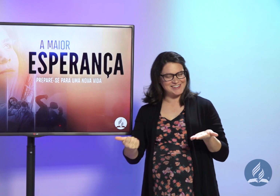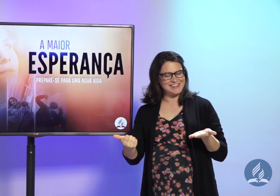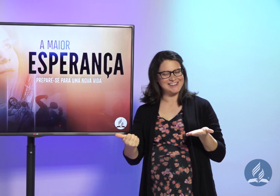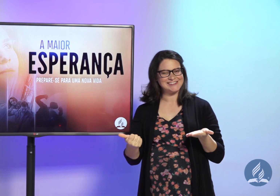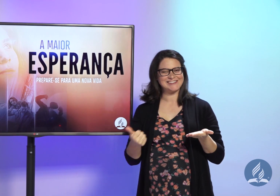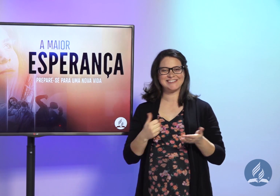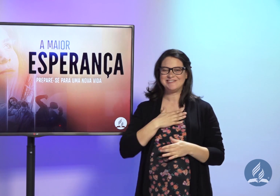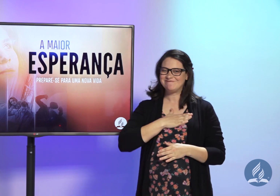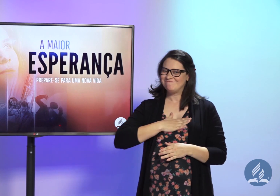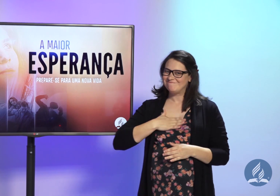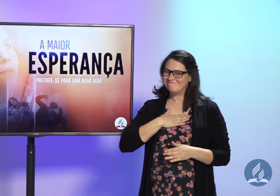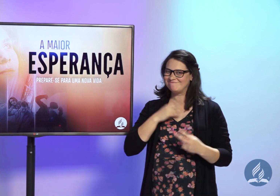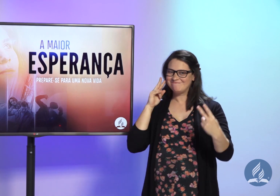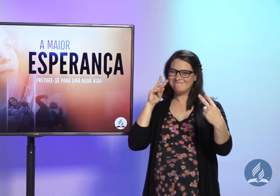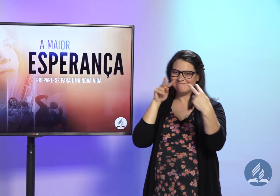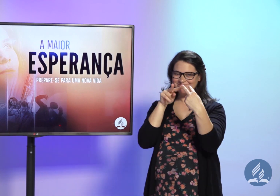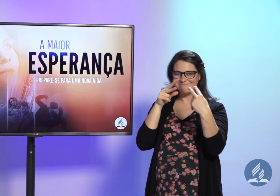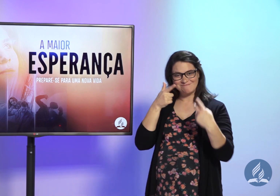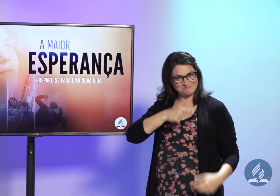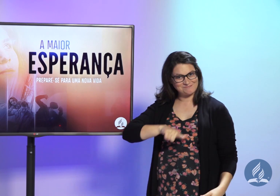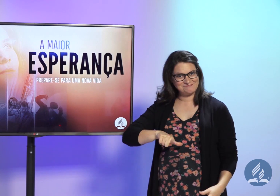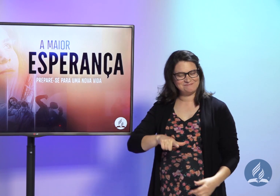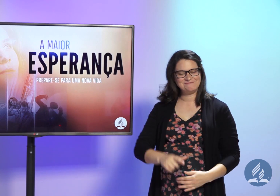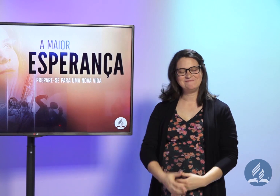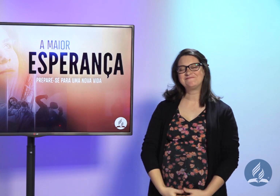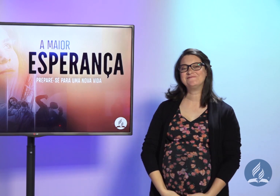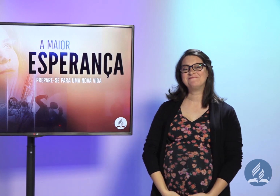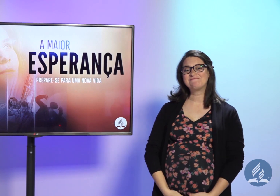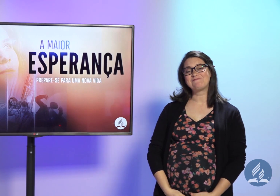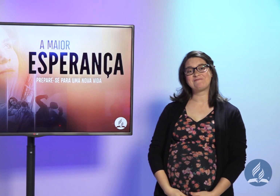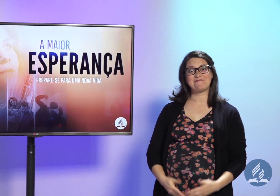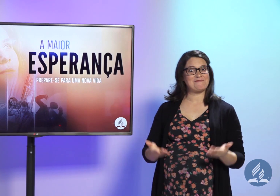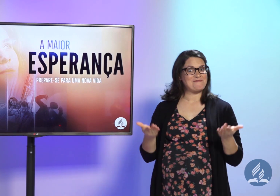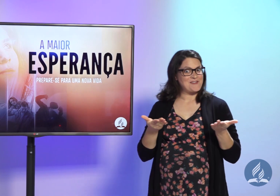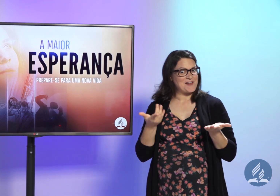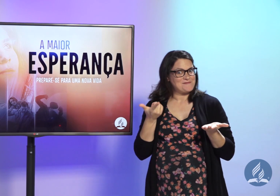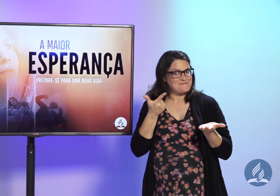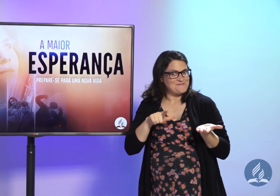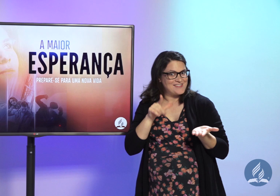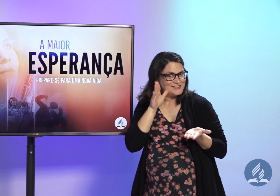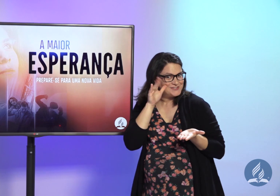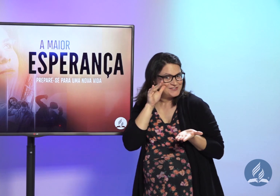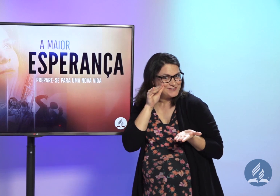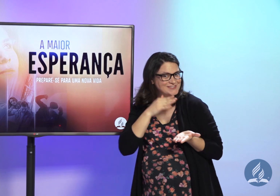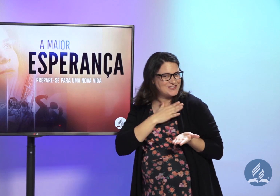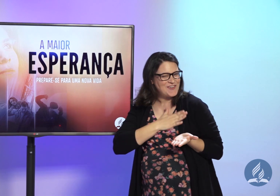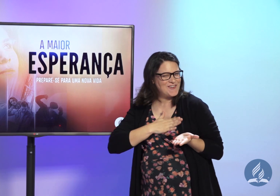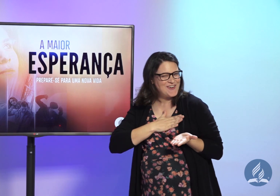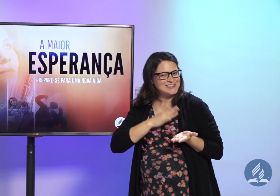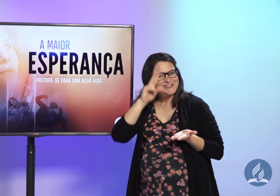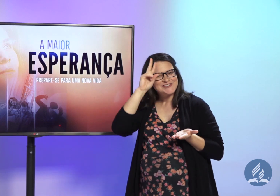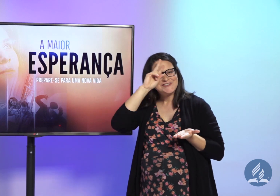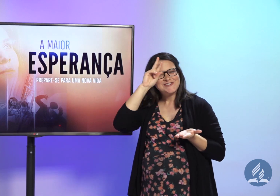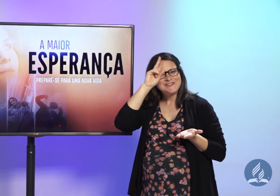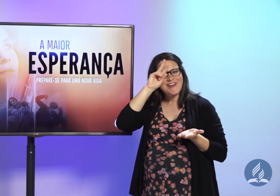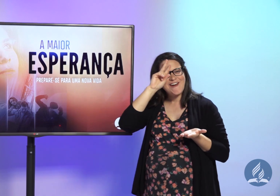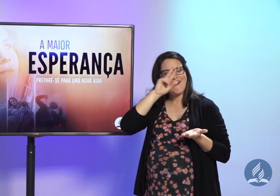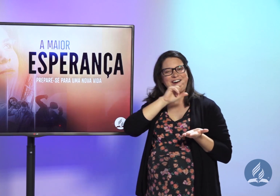de Colheita. É um prazer rever todos vocês. Vamos de novo conhecer mais uma